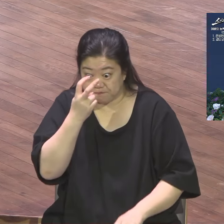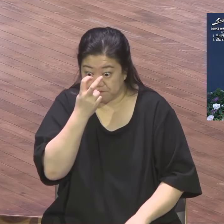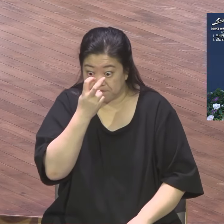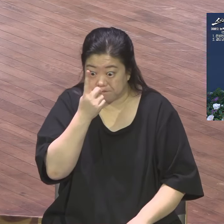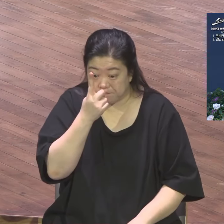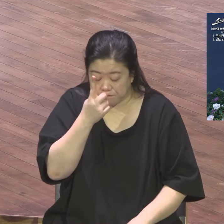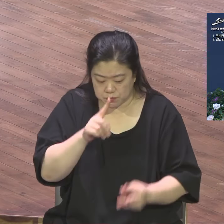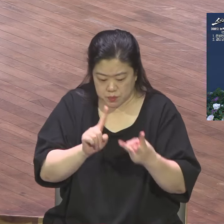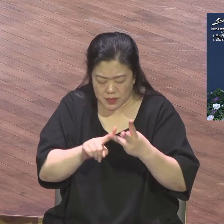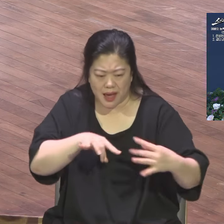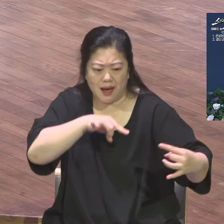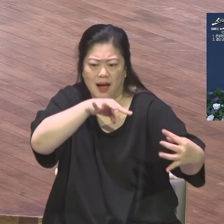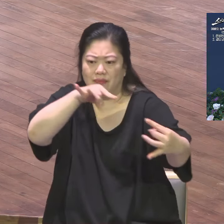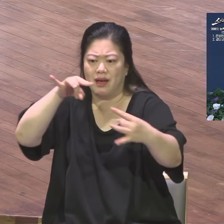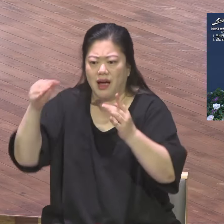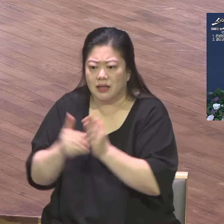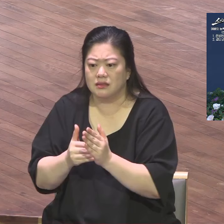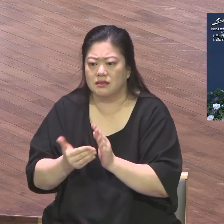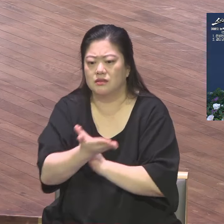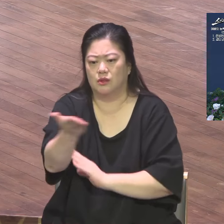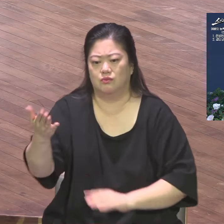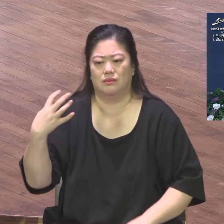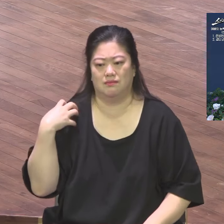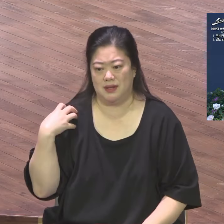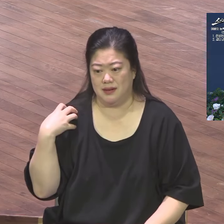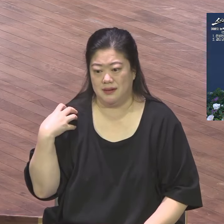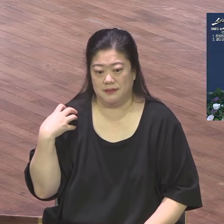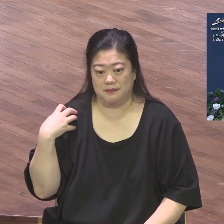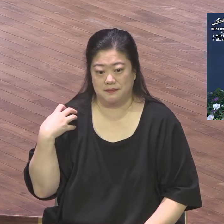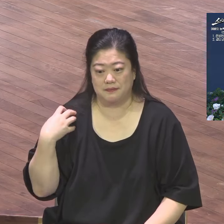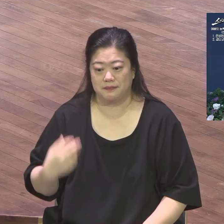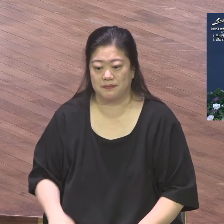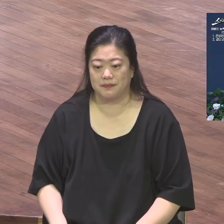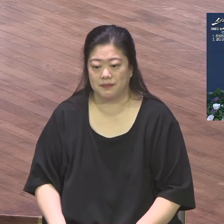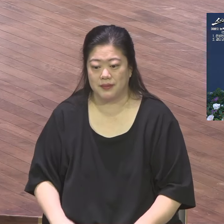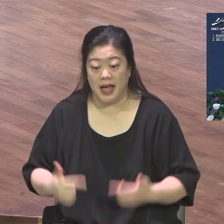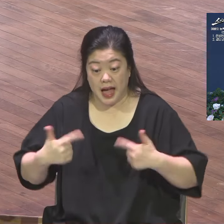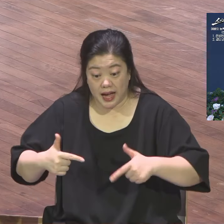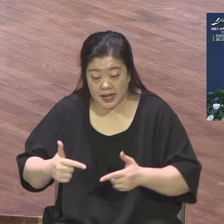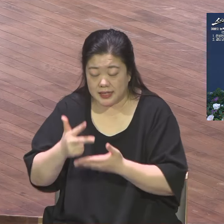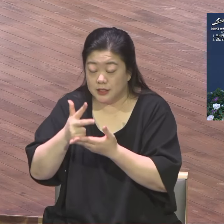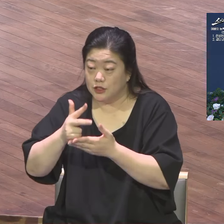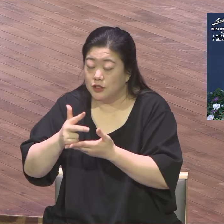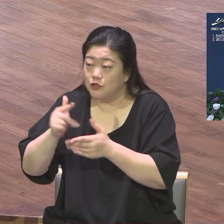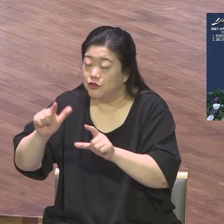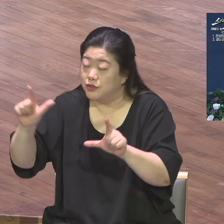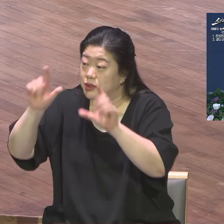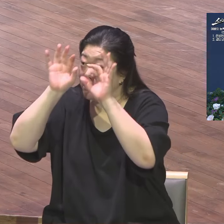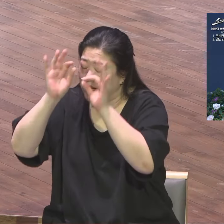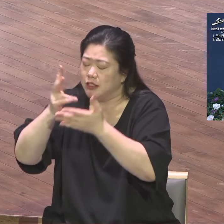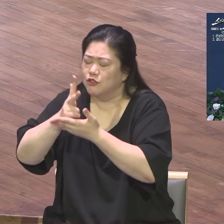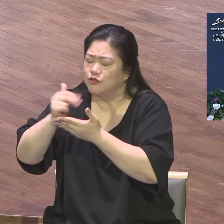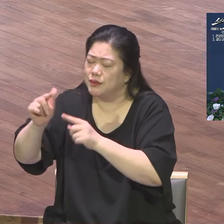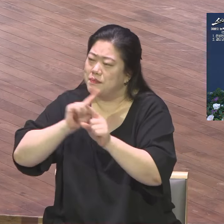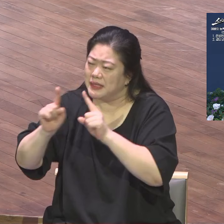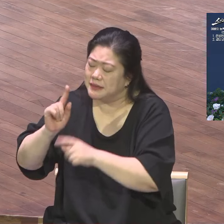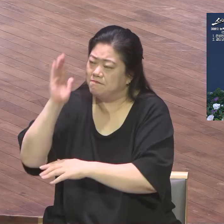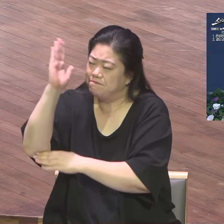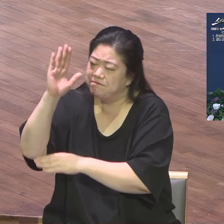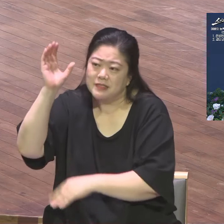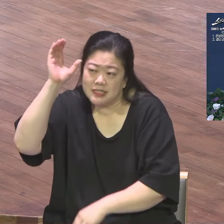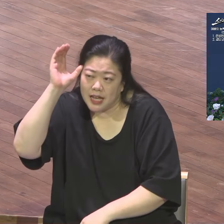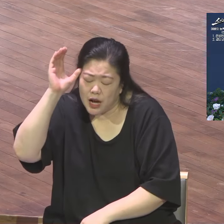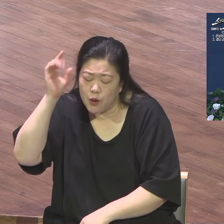하여 주옵소서. 여러분이 깨어 기도하면 하나님께서 그렇게 여러분을 이 시대의 주인공으로